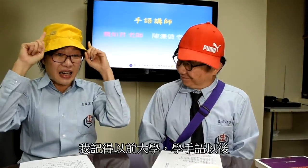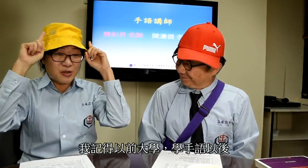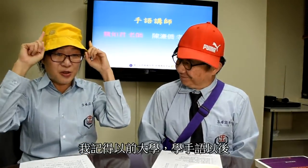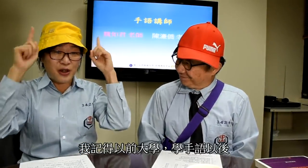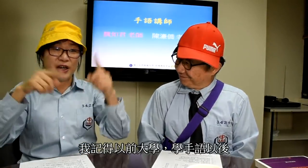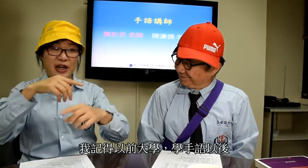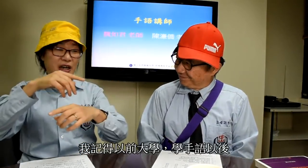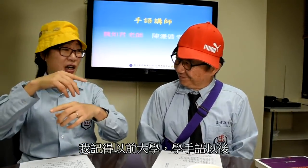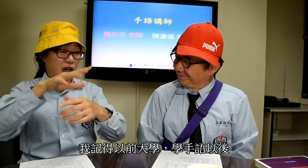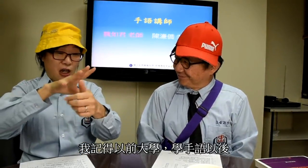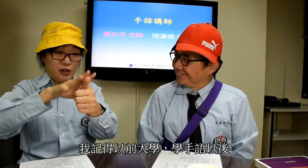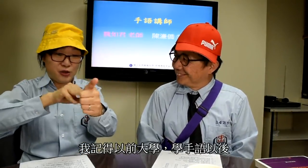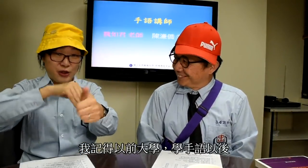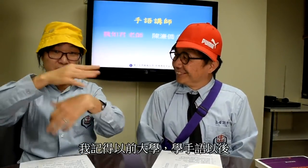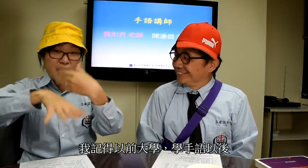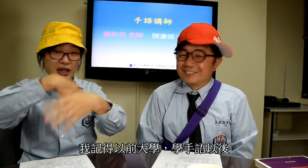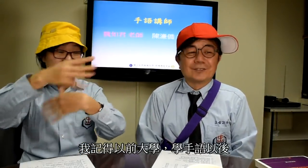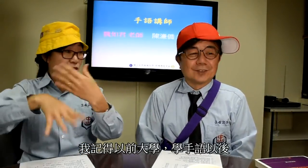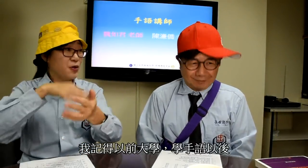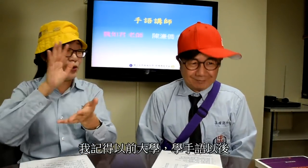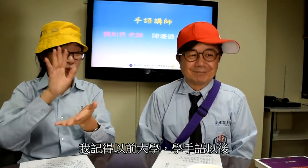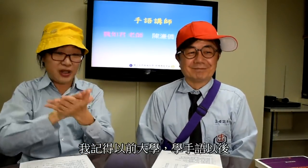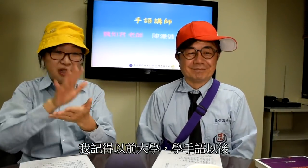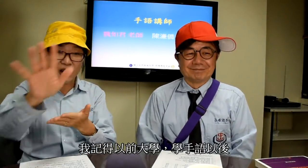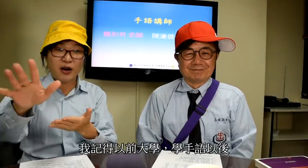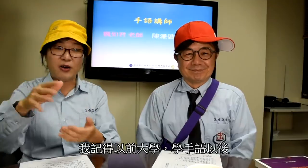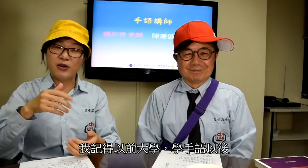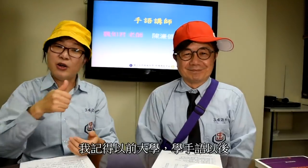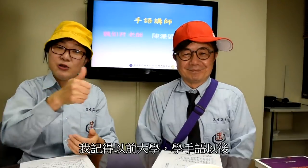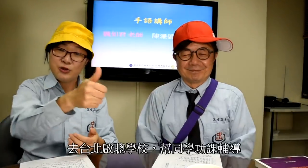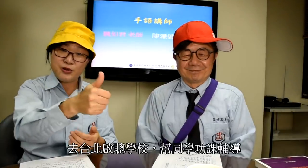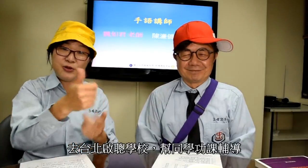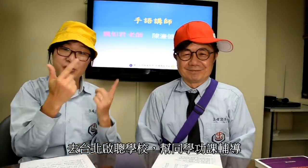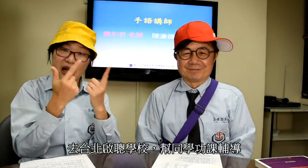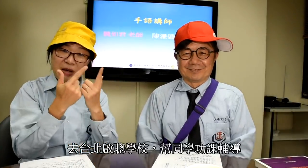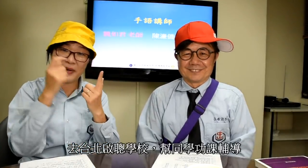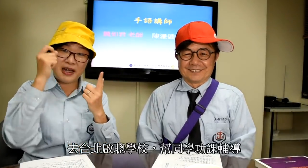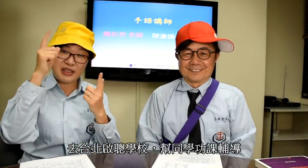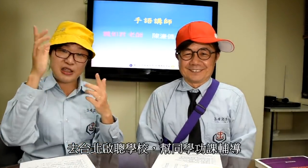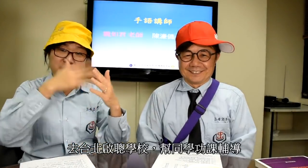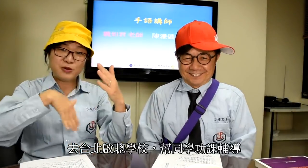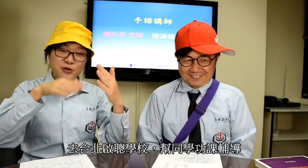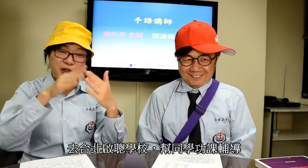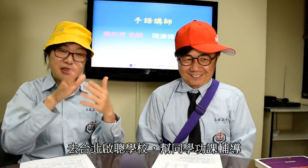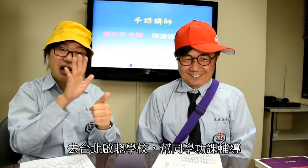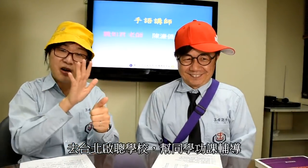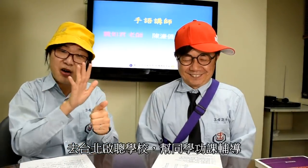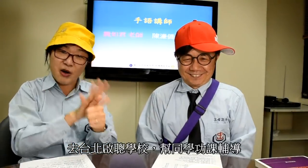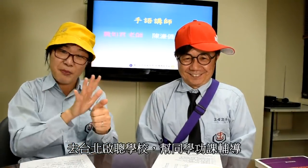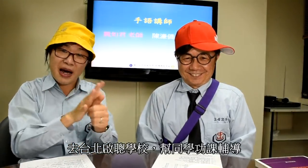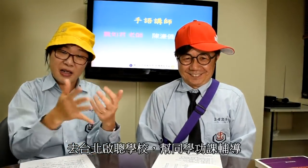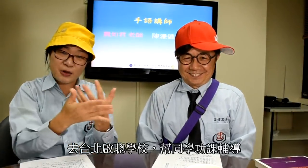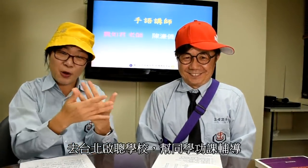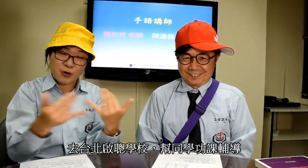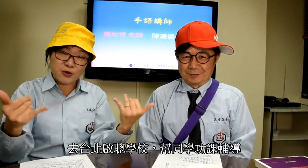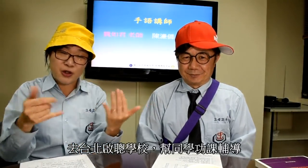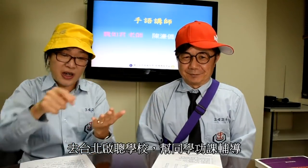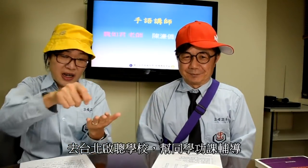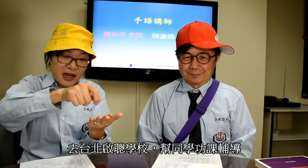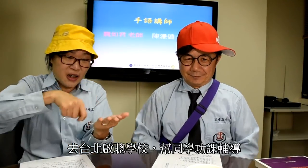学学手语以后，去台北启聪学校帮同学